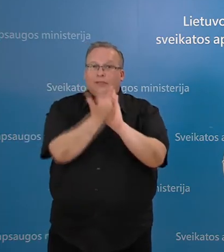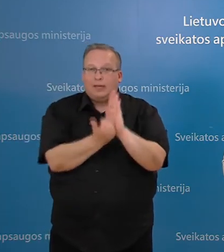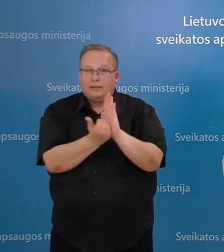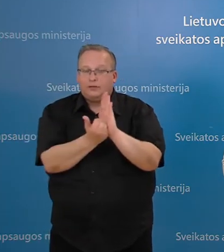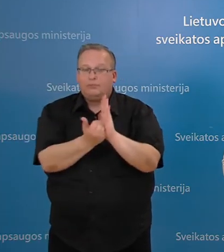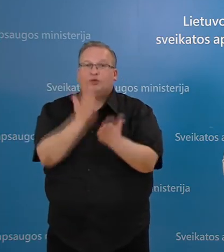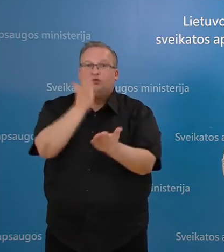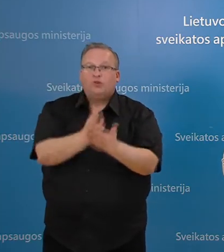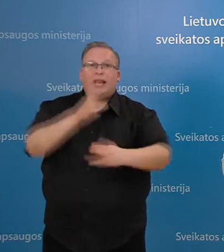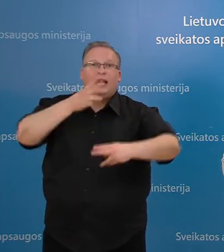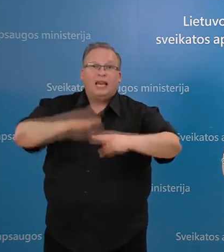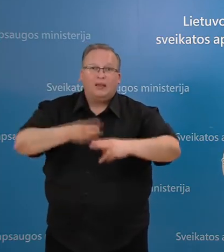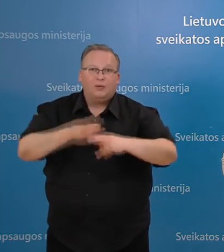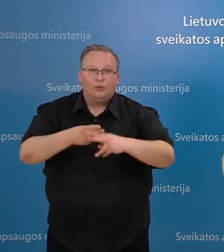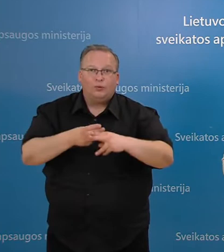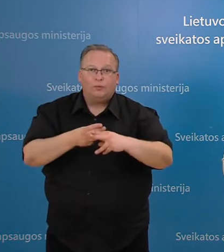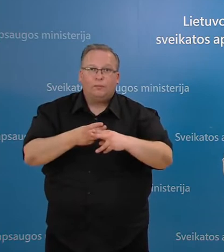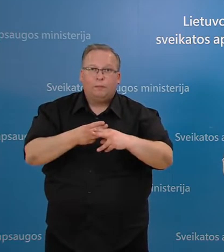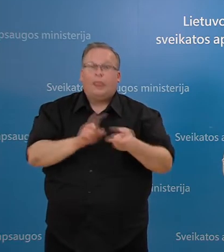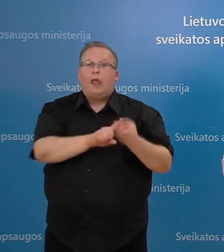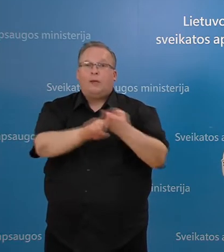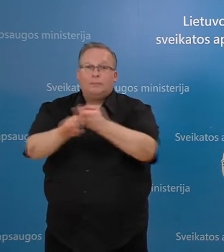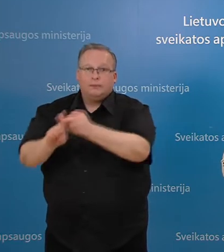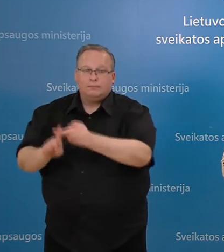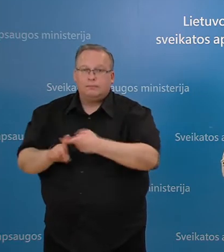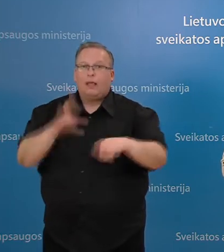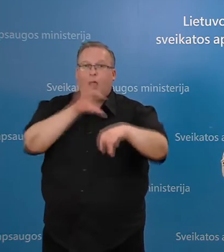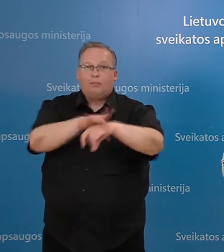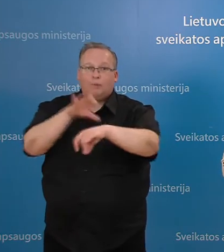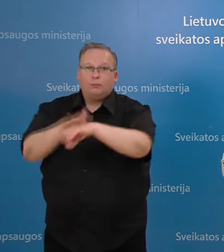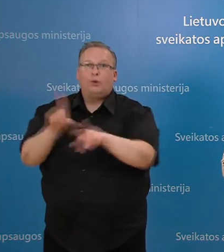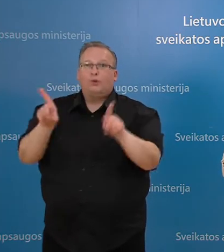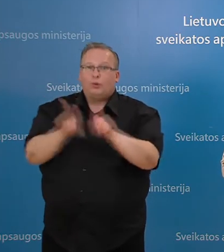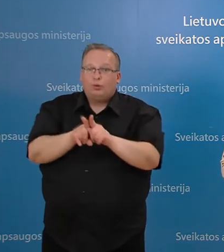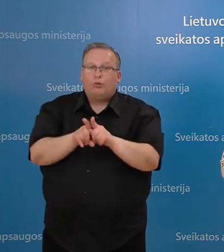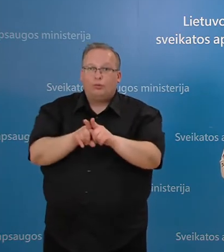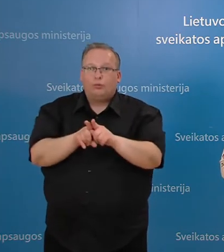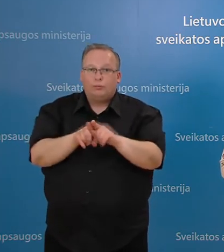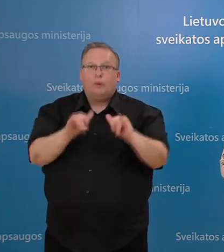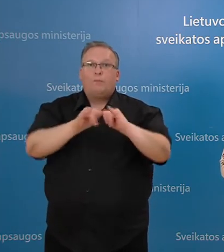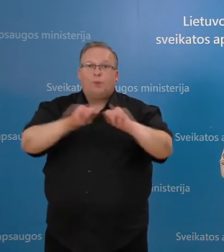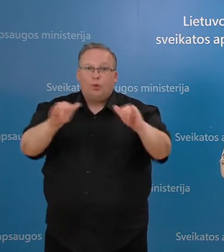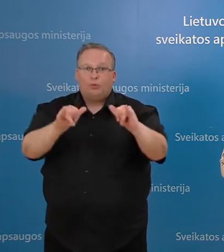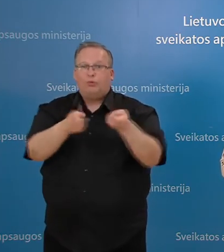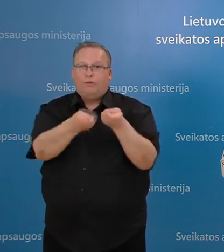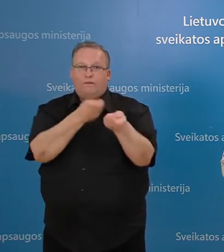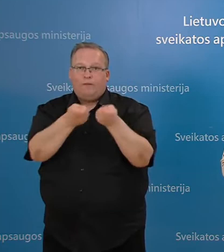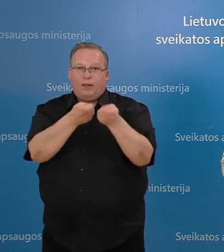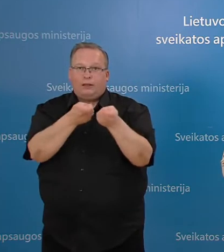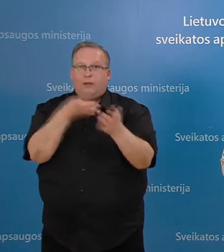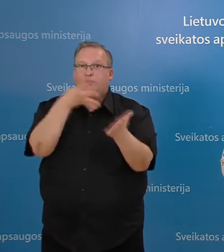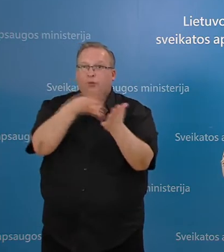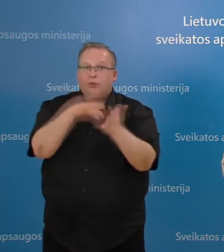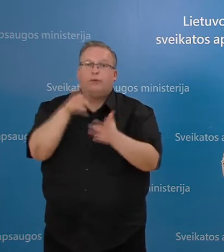sąraše esančių lygų epidemiologinė diagnostika tiek atvejų, tiek protrūkių valdymas. Tai jisai vyko ir vyks, tik tai gal mes,